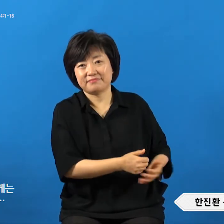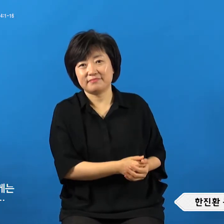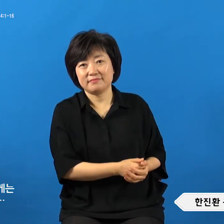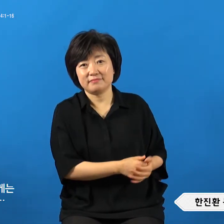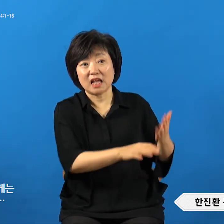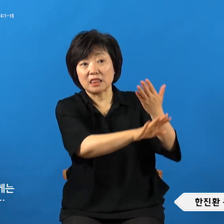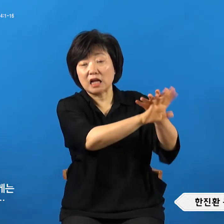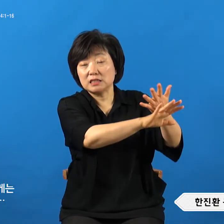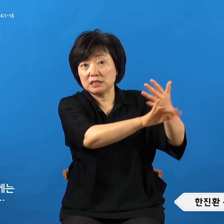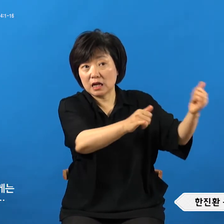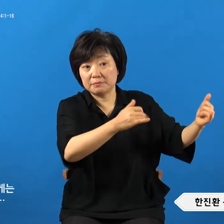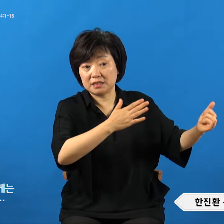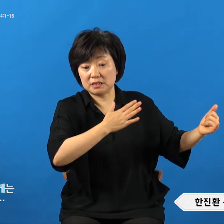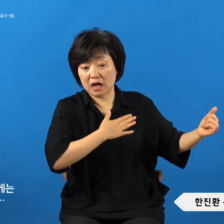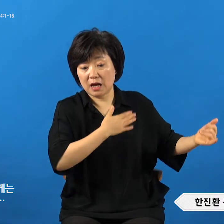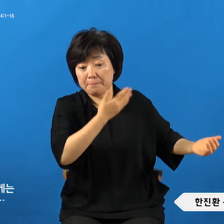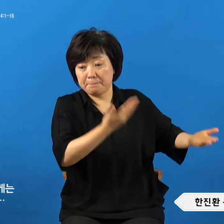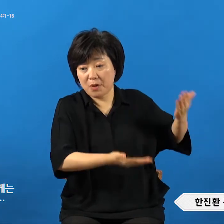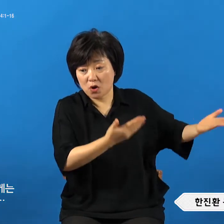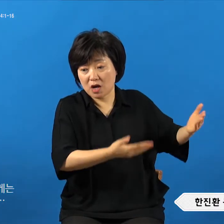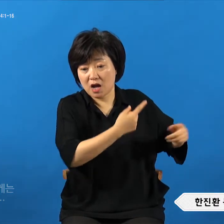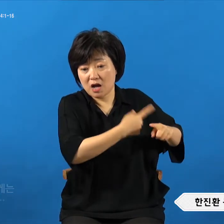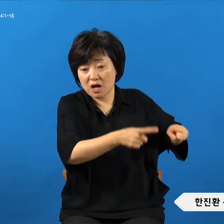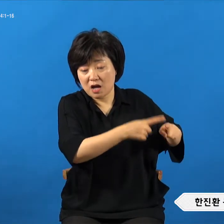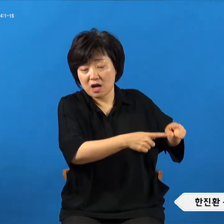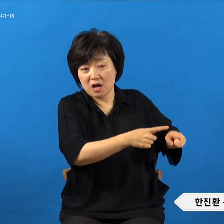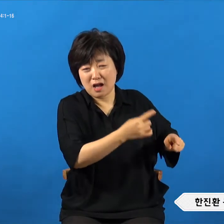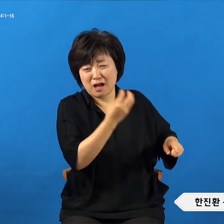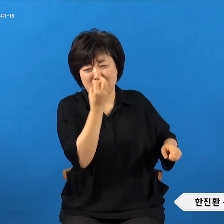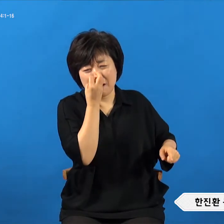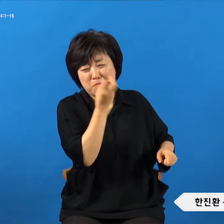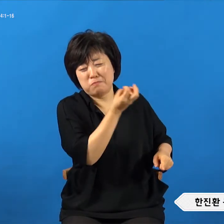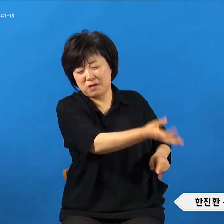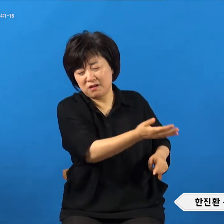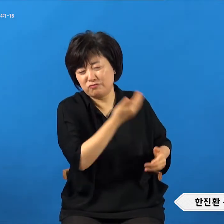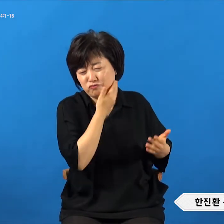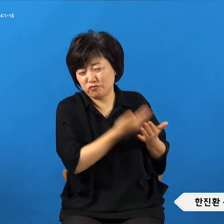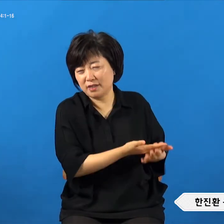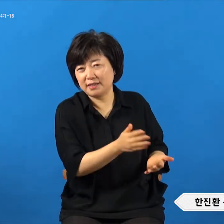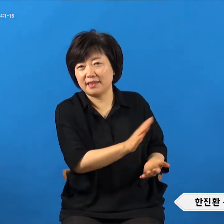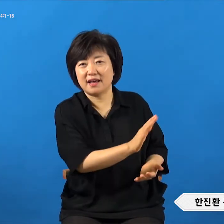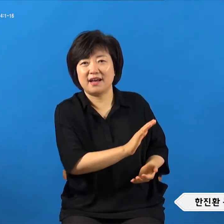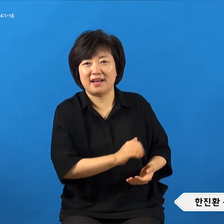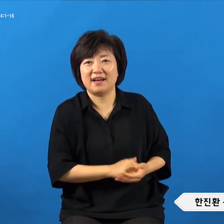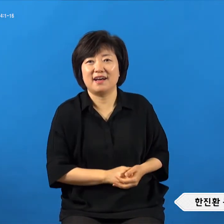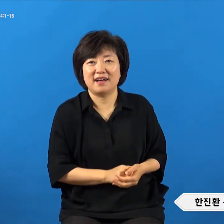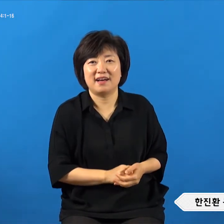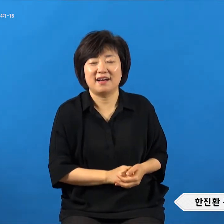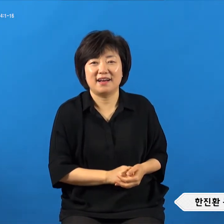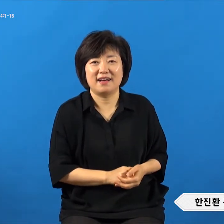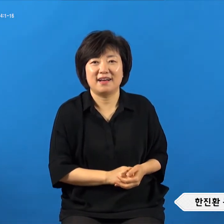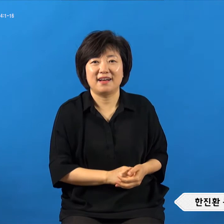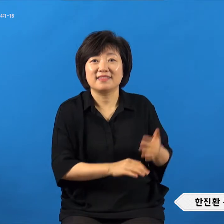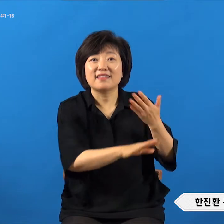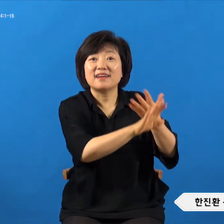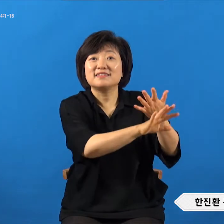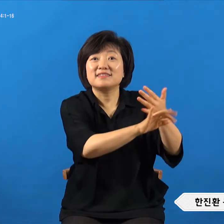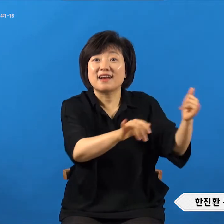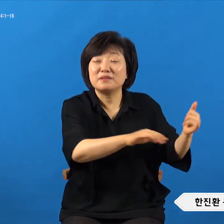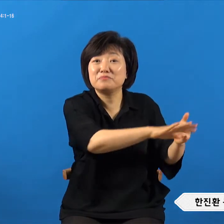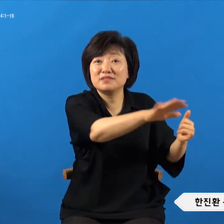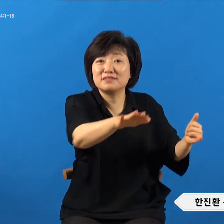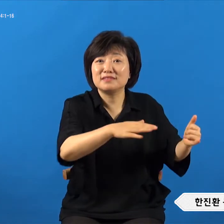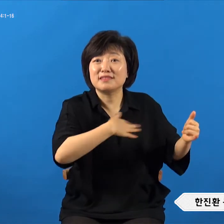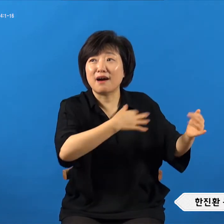다른 사람들이 나를 어떻게 평가할까? 그것은 하나도 중요하지 않게 여긴다는 것입니다. 다른